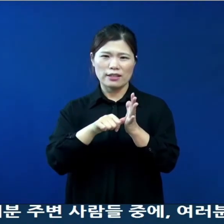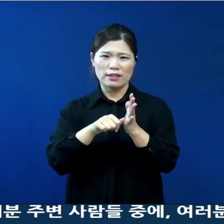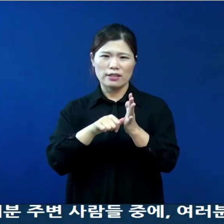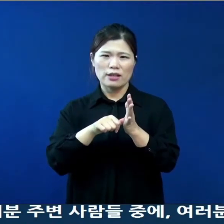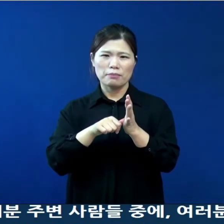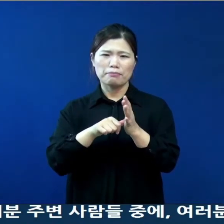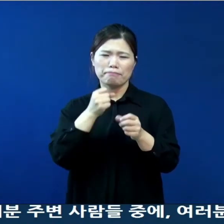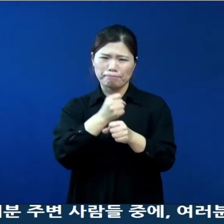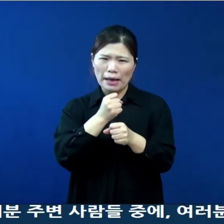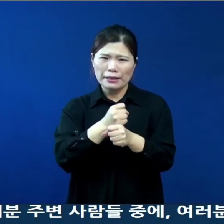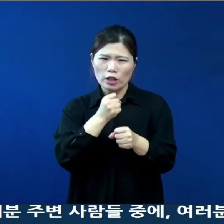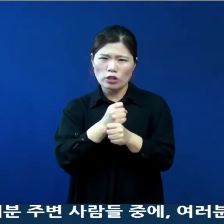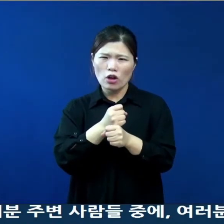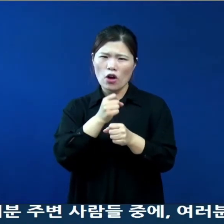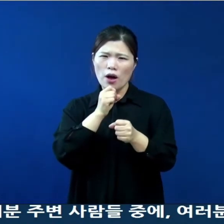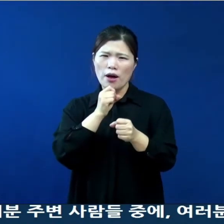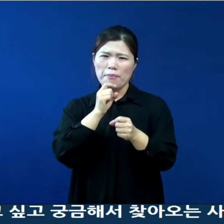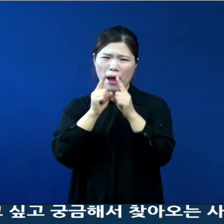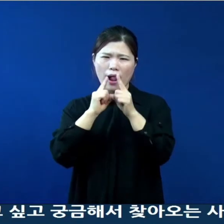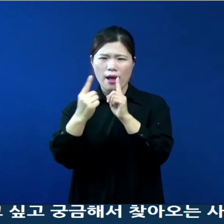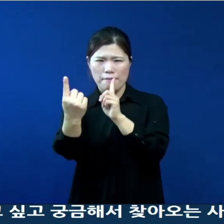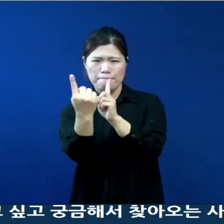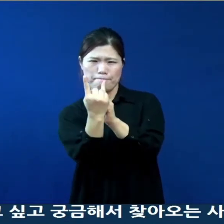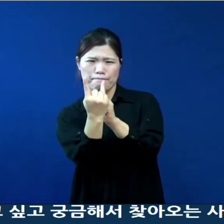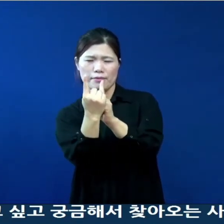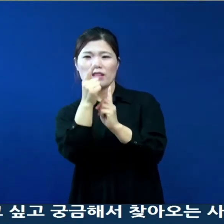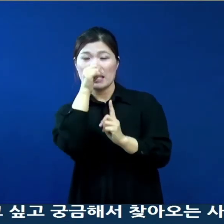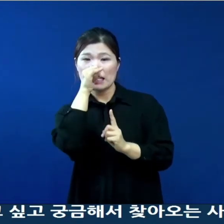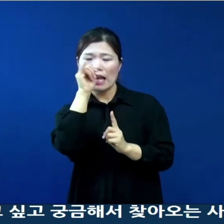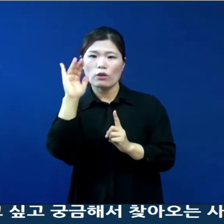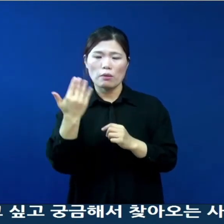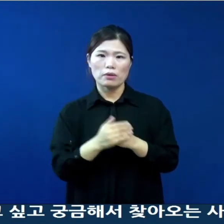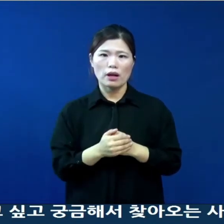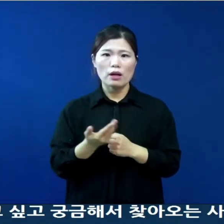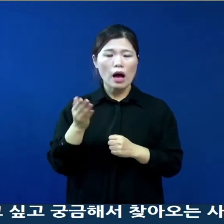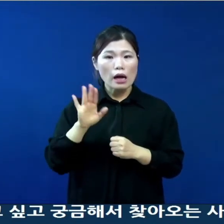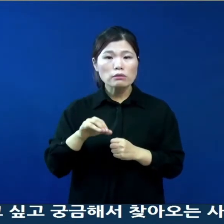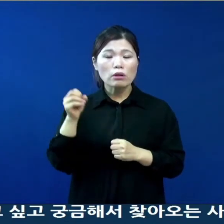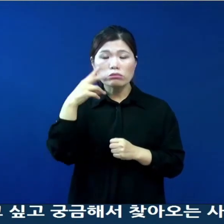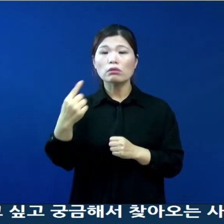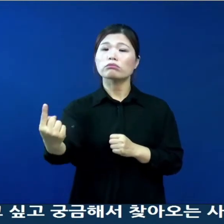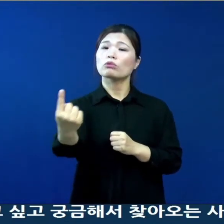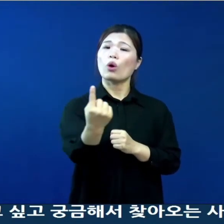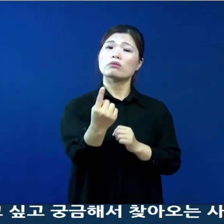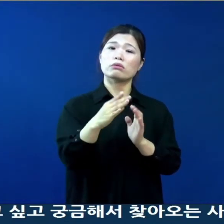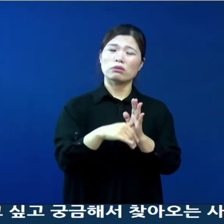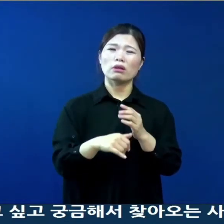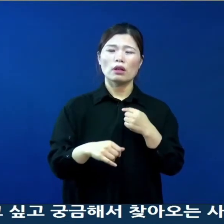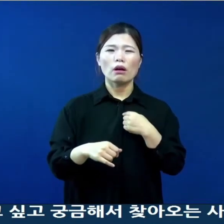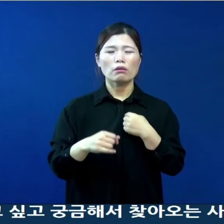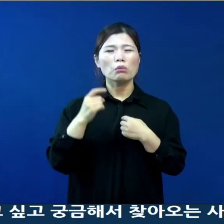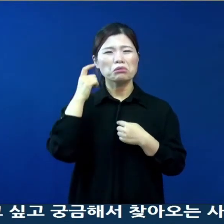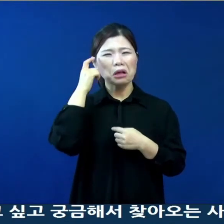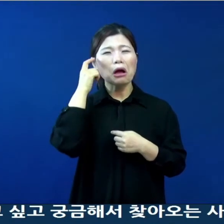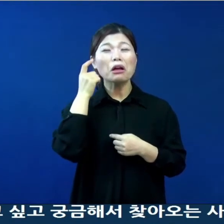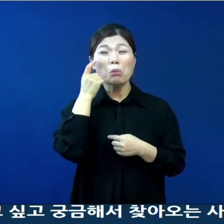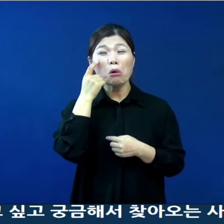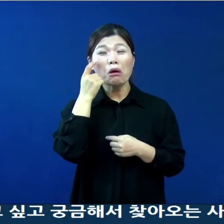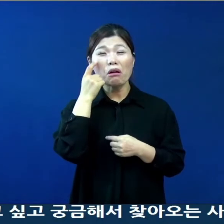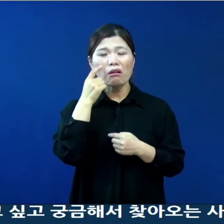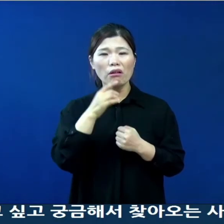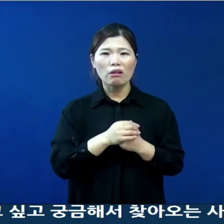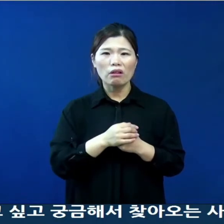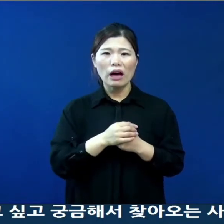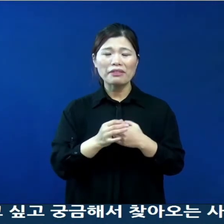말씀해 보십시오. 제가 들어보고 괜찮은 의견이면 한번 반영하도록 한번 노력을 한번 해보겠습니다, 말하고